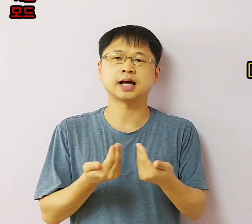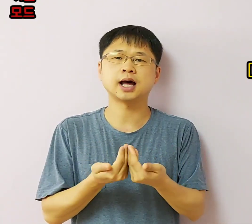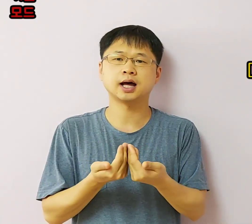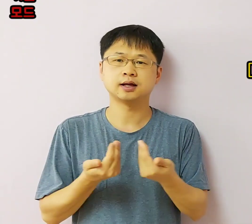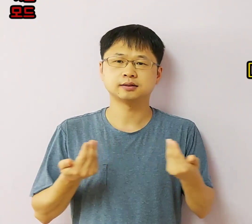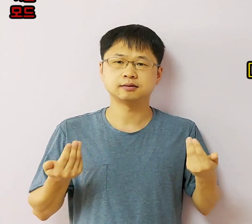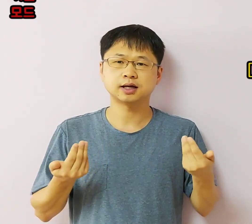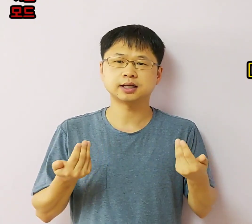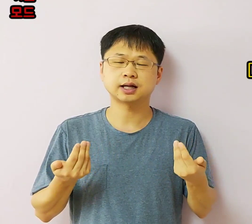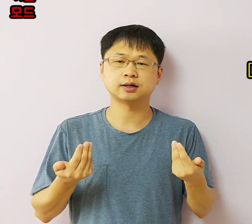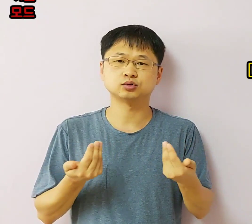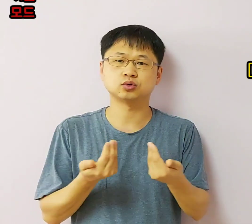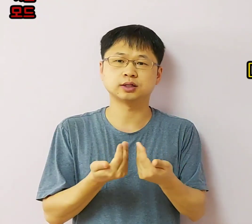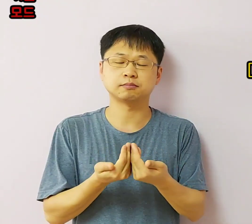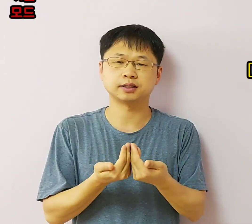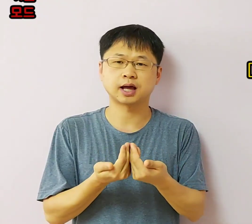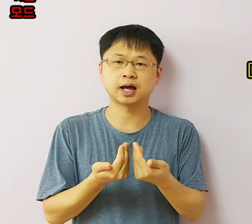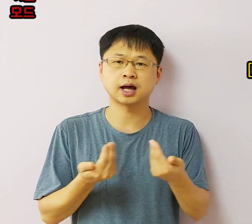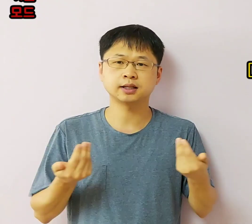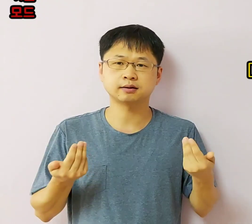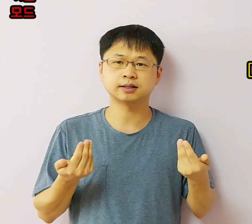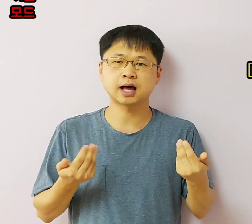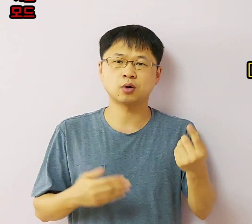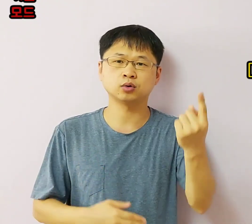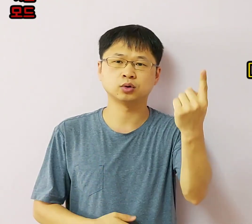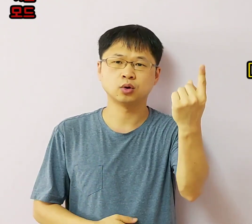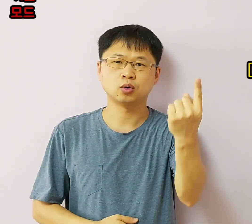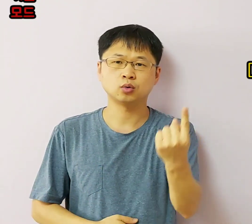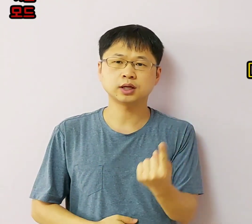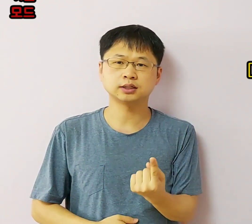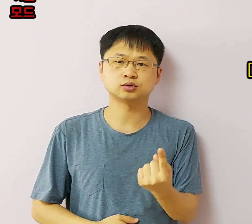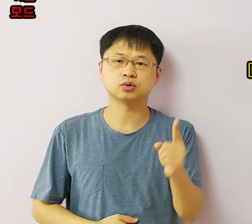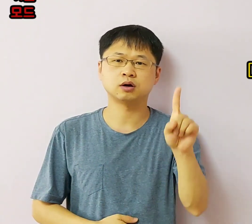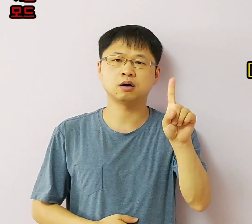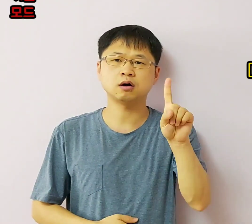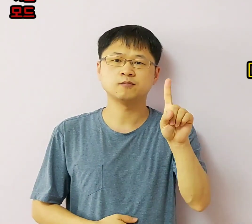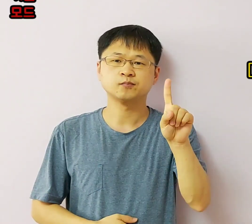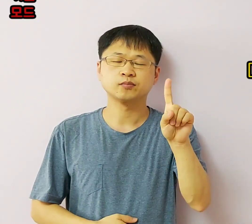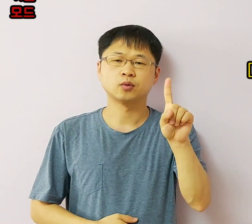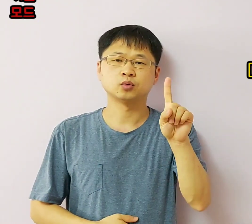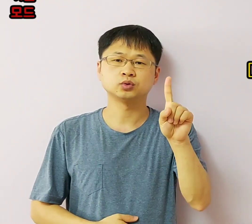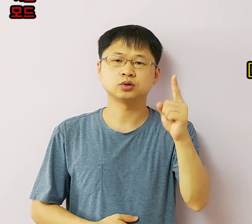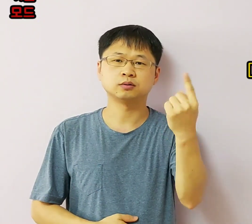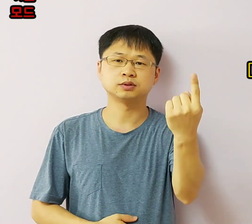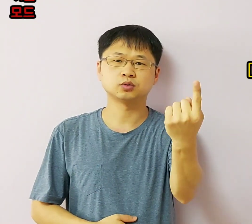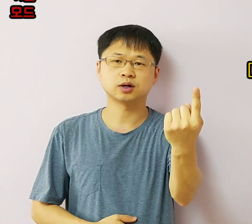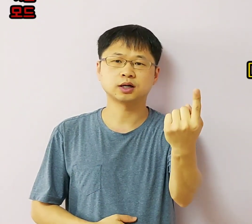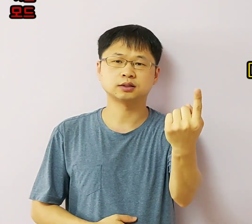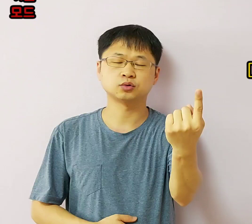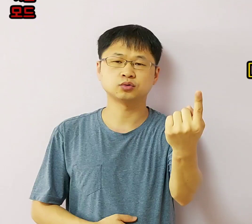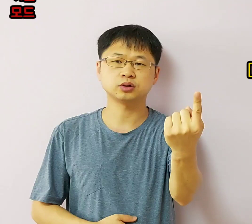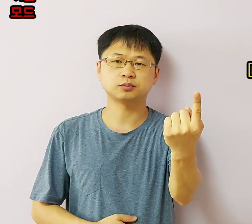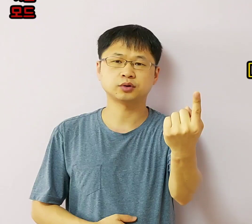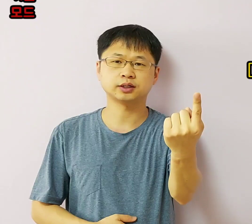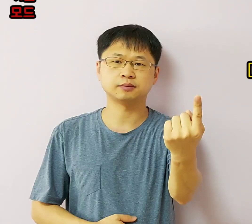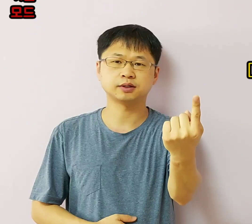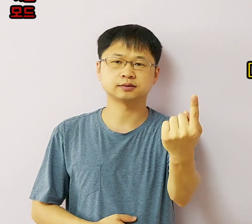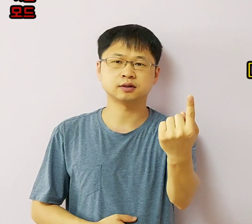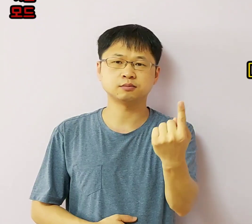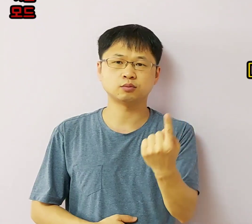헤어지다, 떠나다 라는 수어가 됩니다. 떠나온, 오다는 수어, 오른손 검지손가락을 손등이 보이게 내밀어서